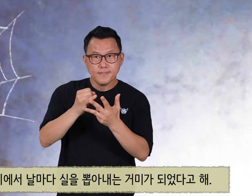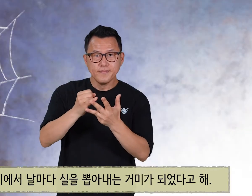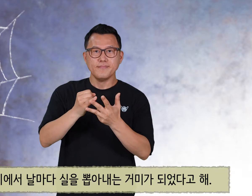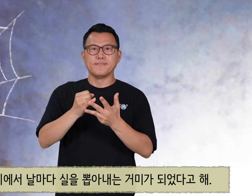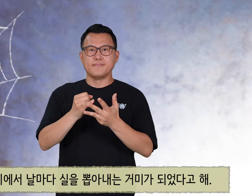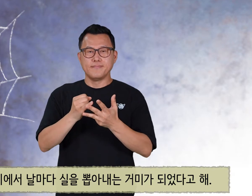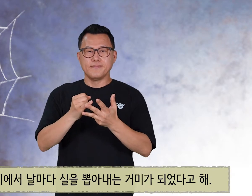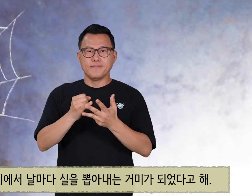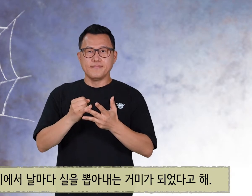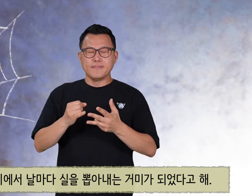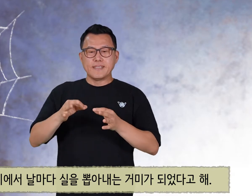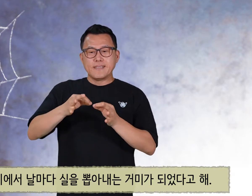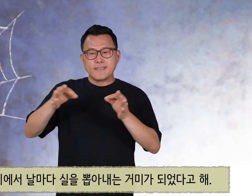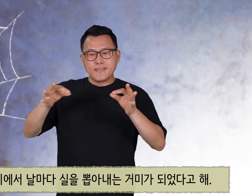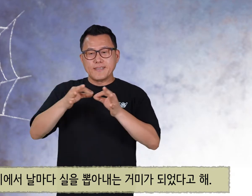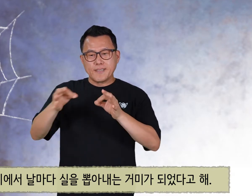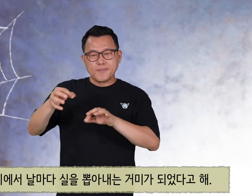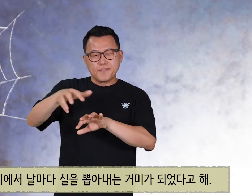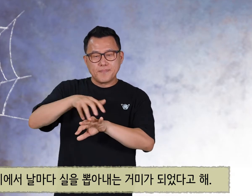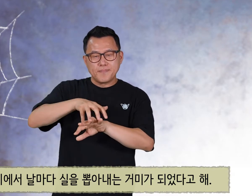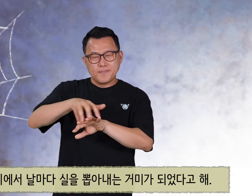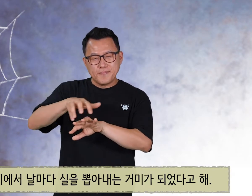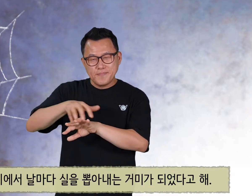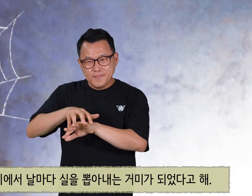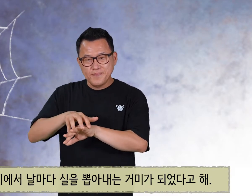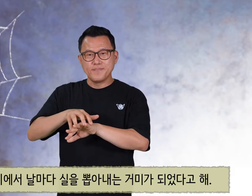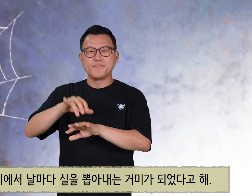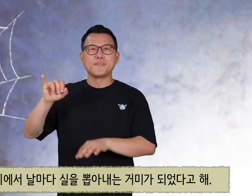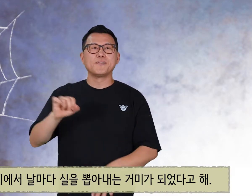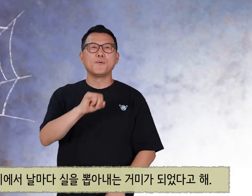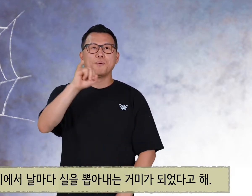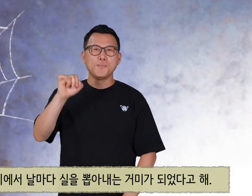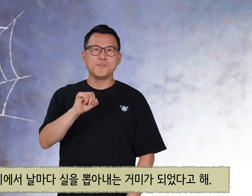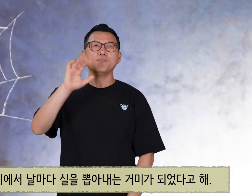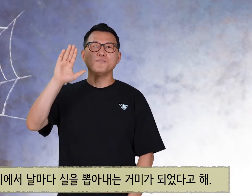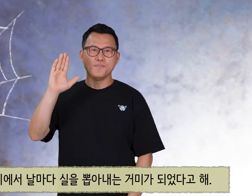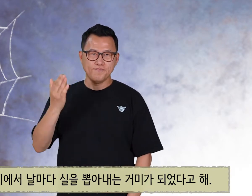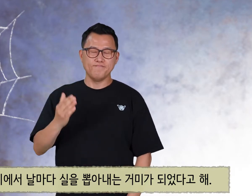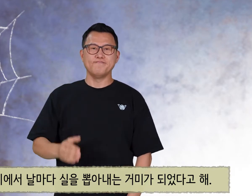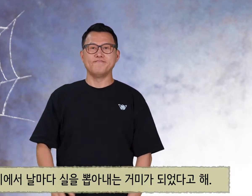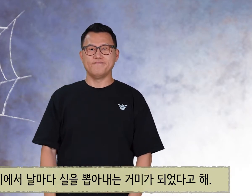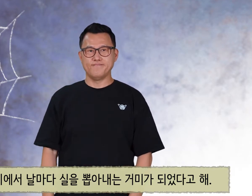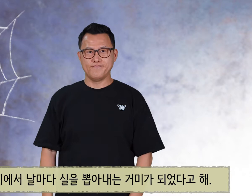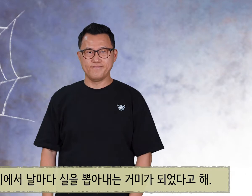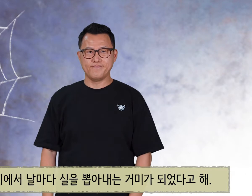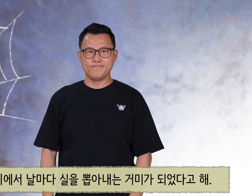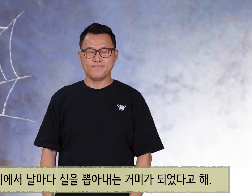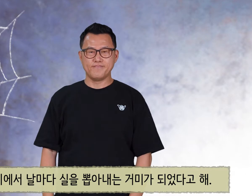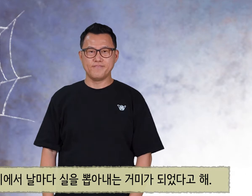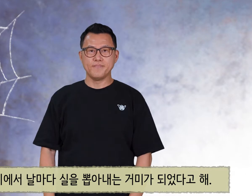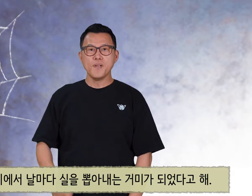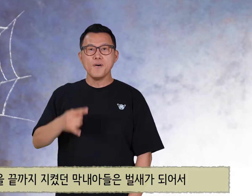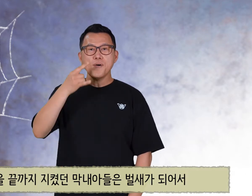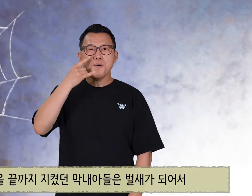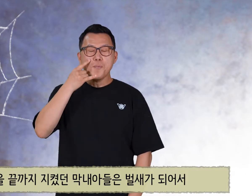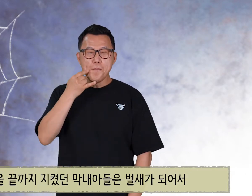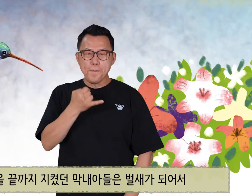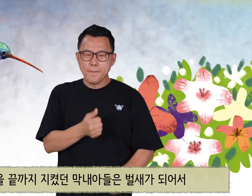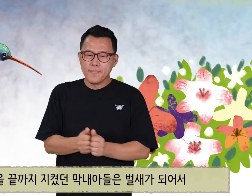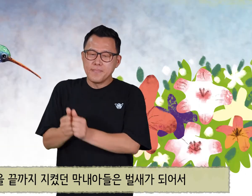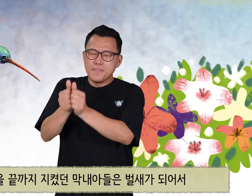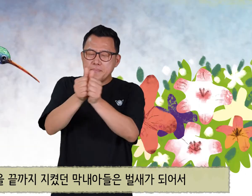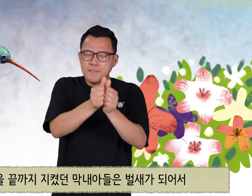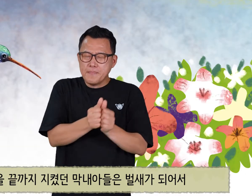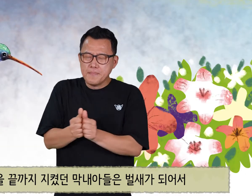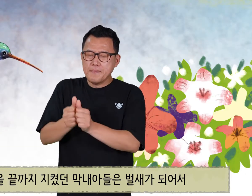둘째 딸은 엉덩이에서 날마다 실을 뽑아내는 거미가 되었다고 해.